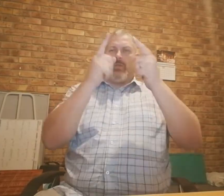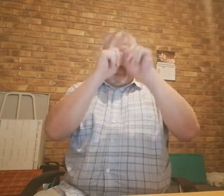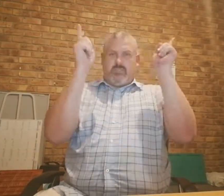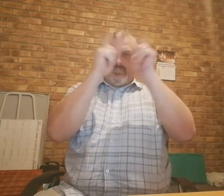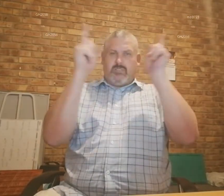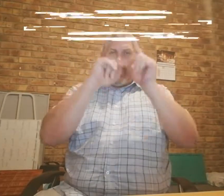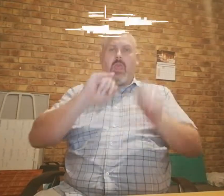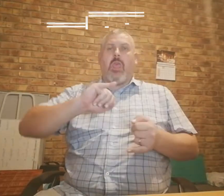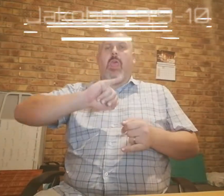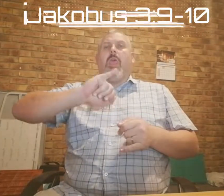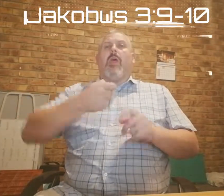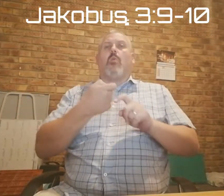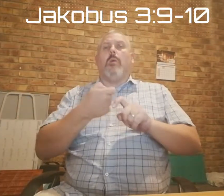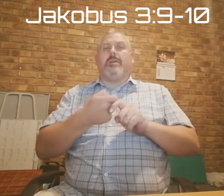soos Jakobus